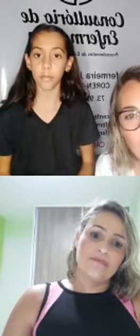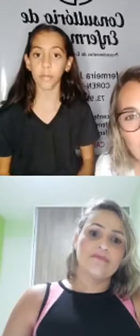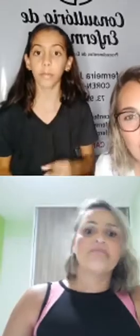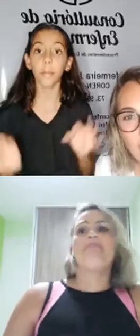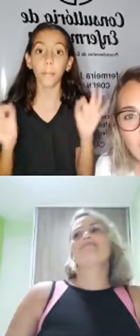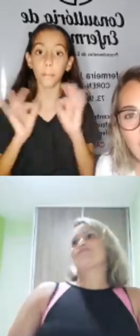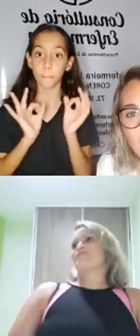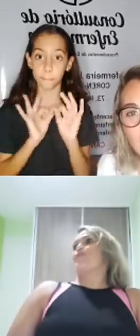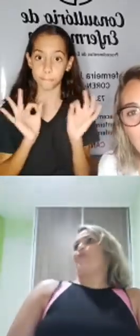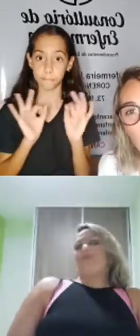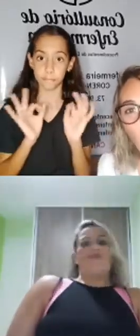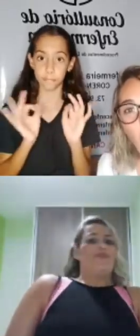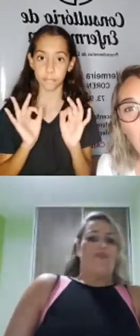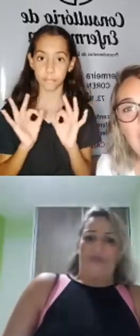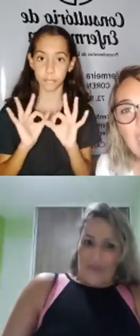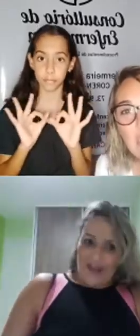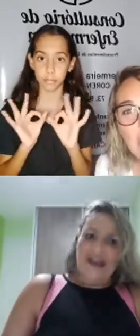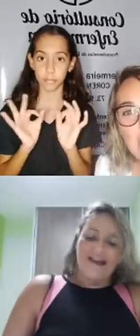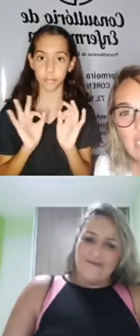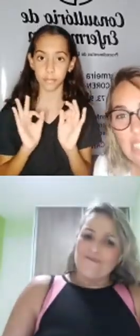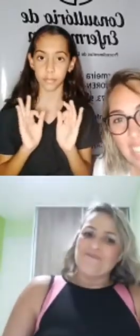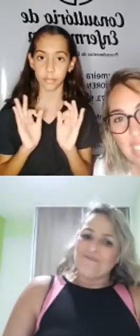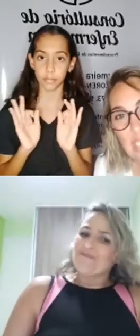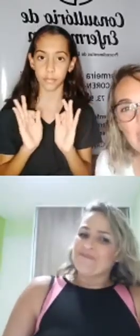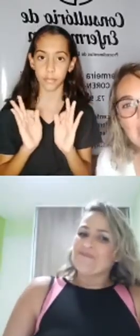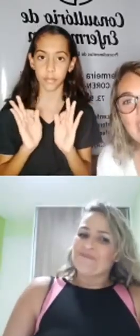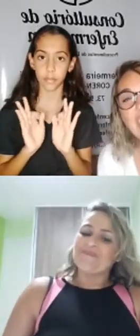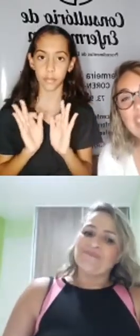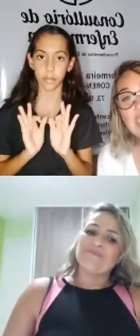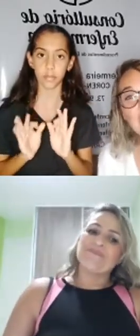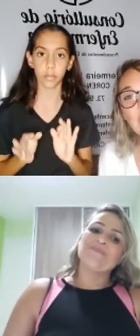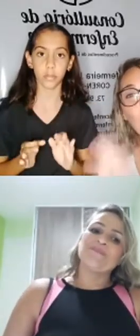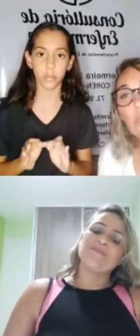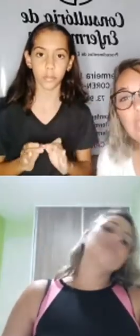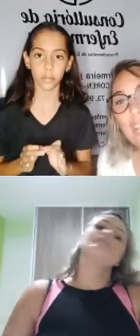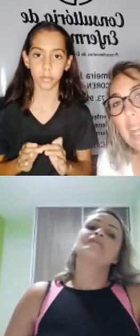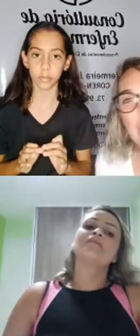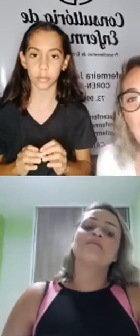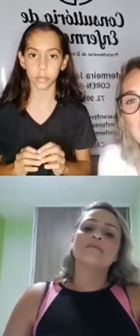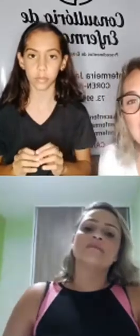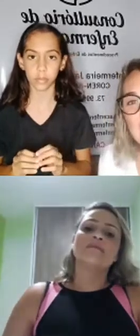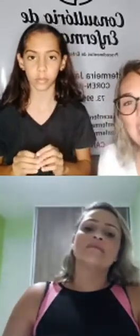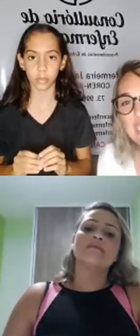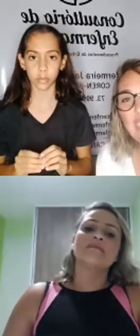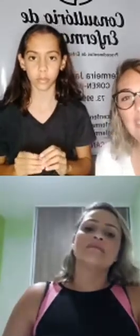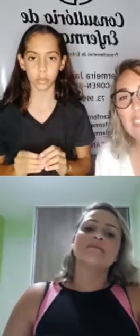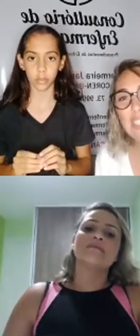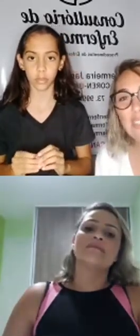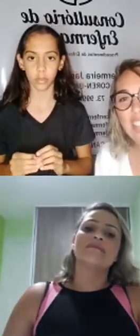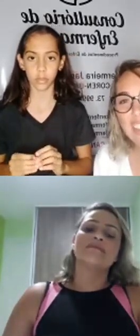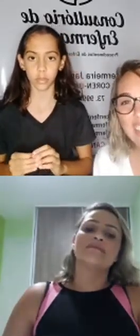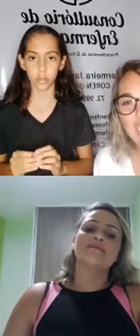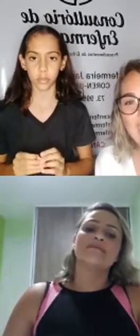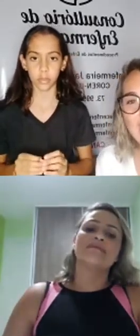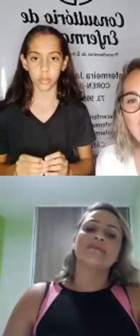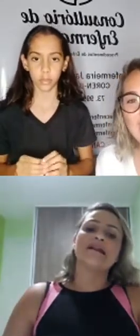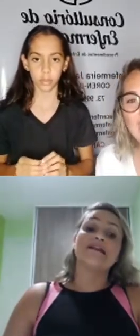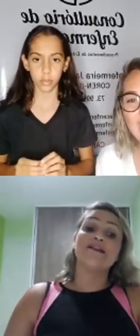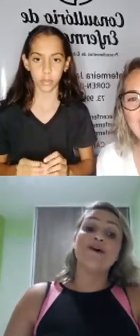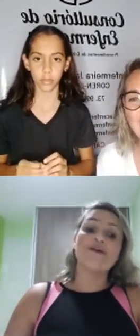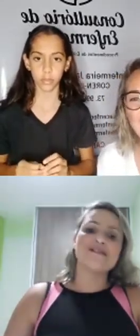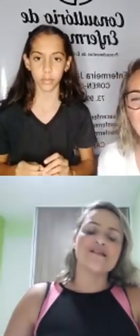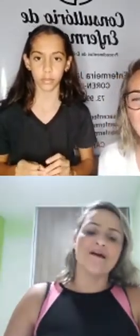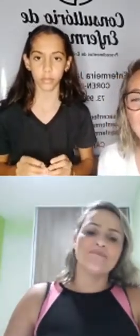momentos de lazer? Ou o que você gostaria de fazer assim que tudo isso acabasse? Vai fazer o que